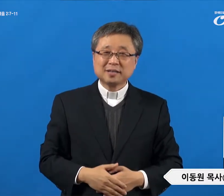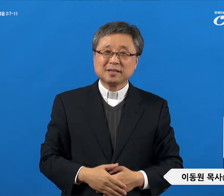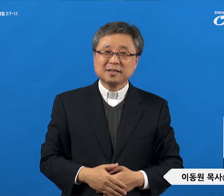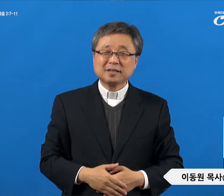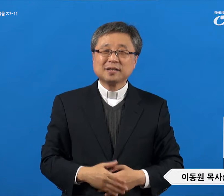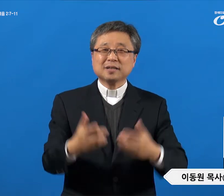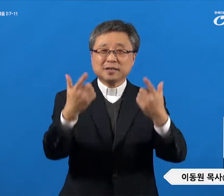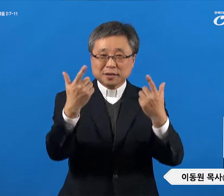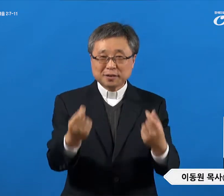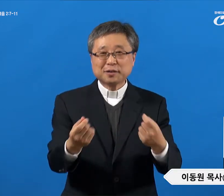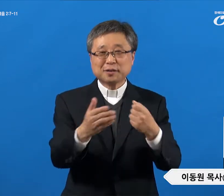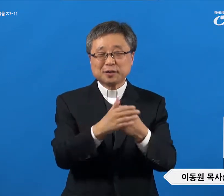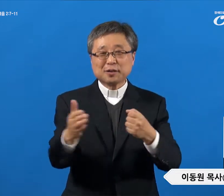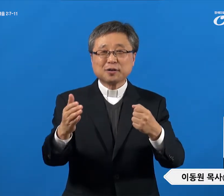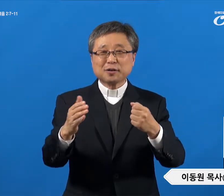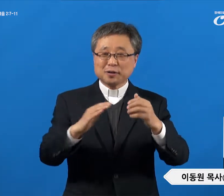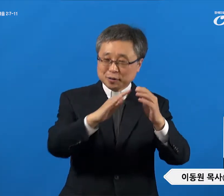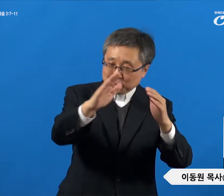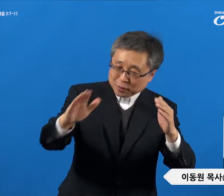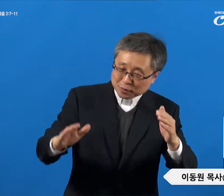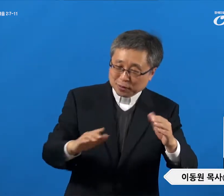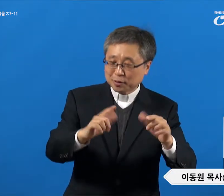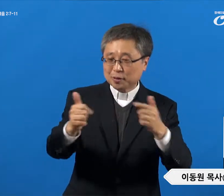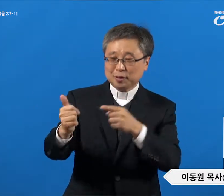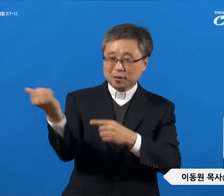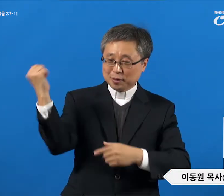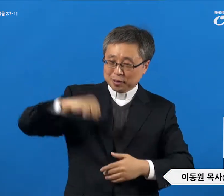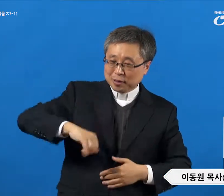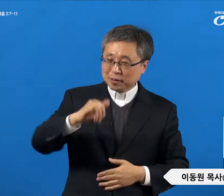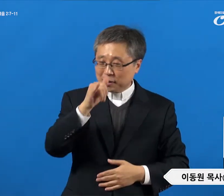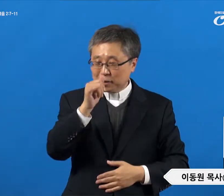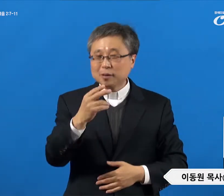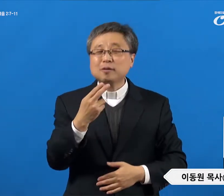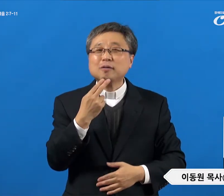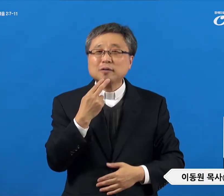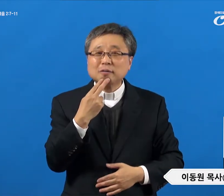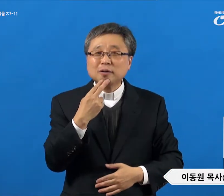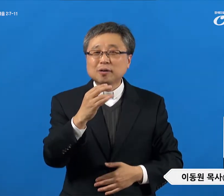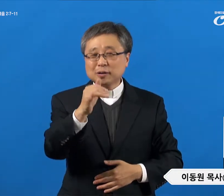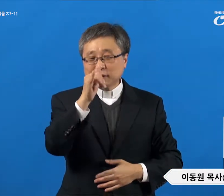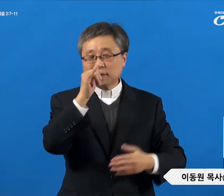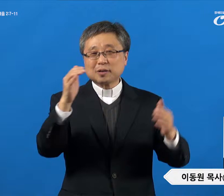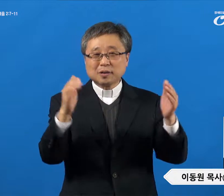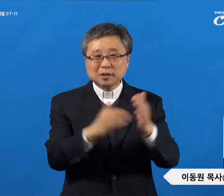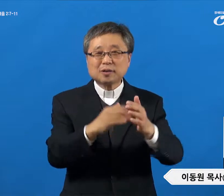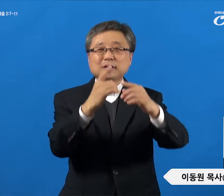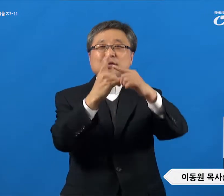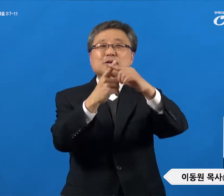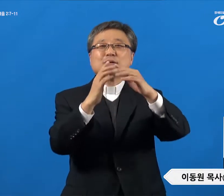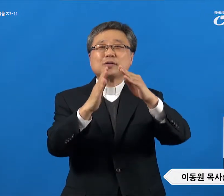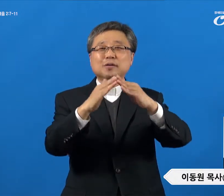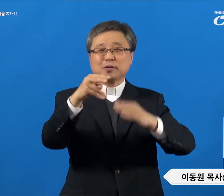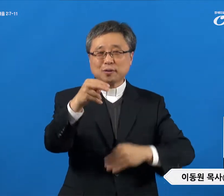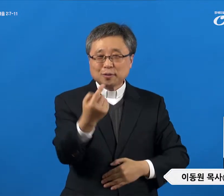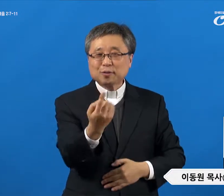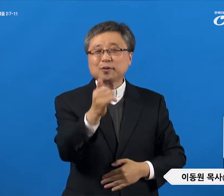그러니까 자, 교인들에게 저항이 있었다 없었다? 있었어요. 그 교회도 있었어요.